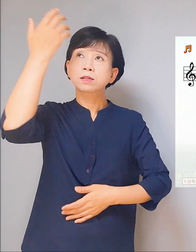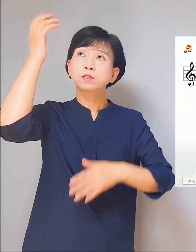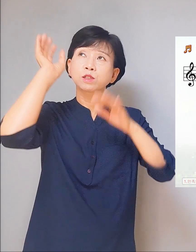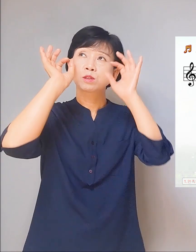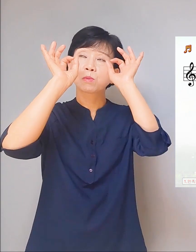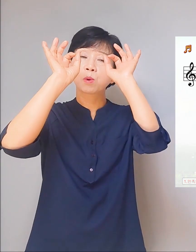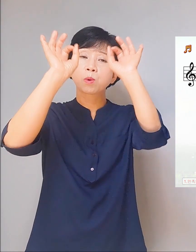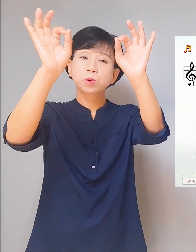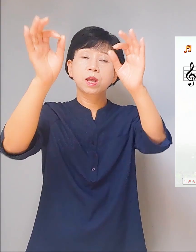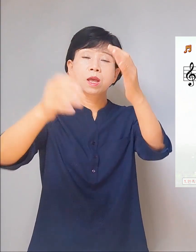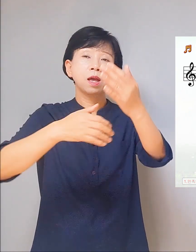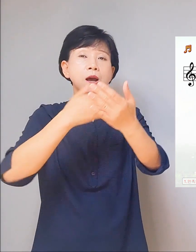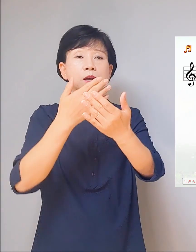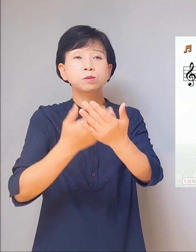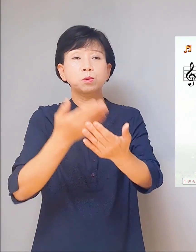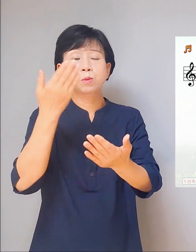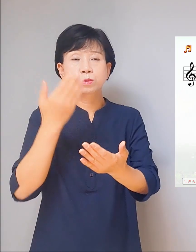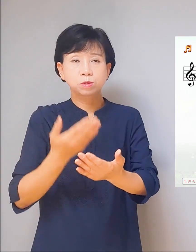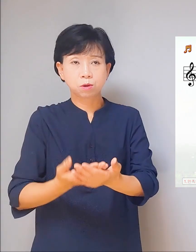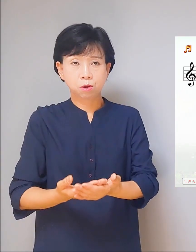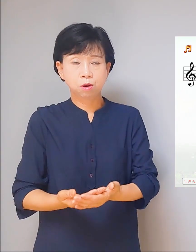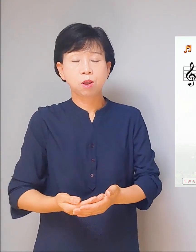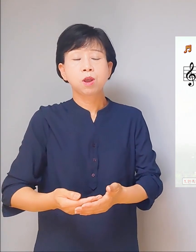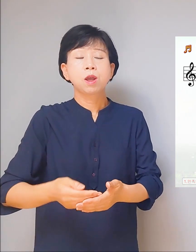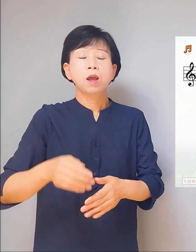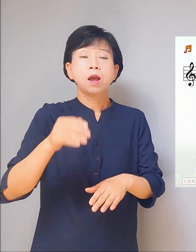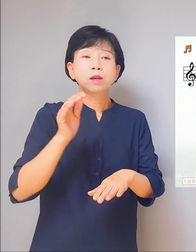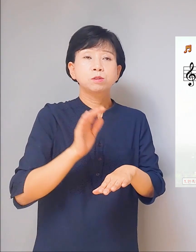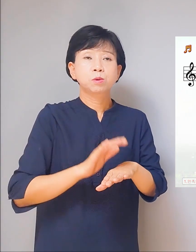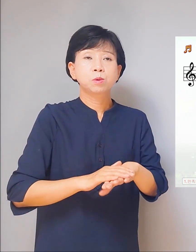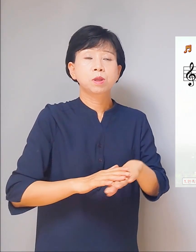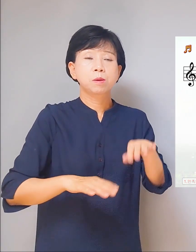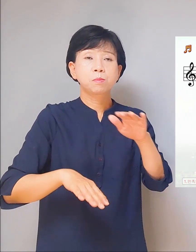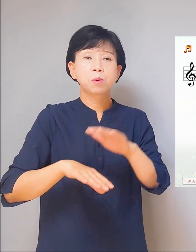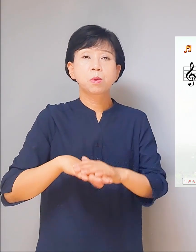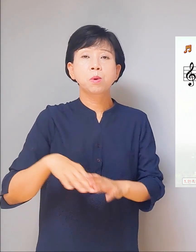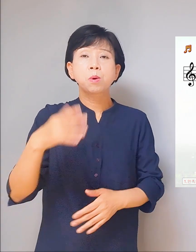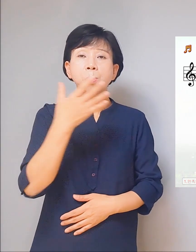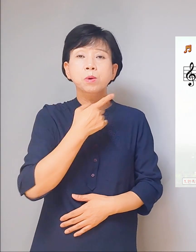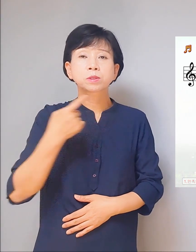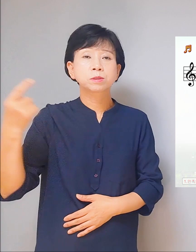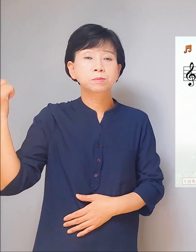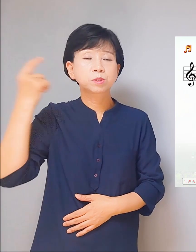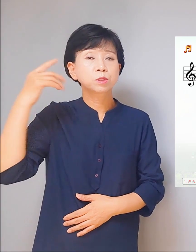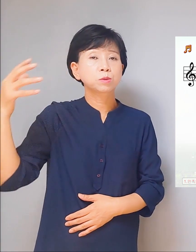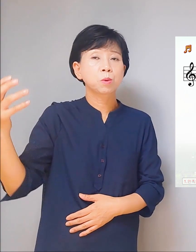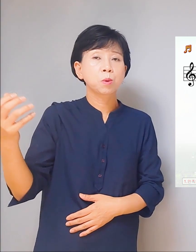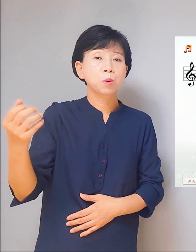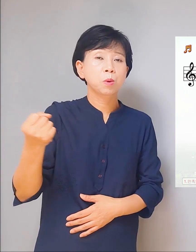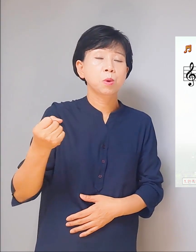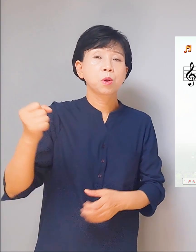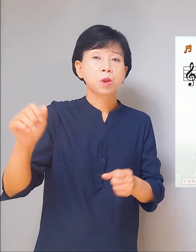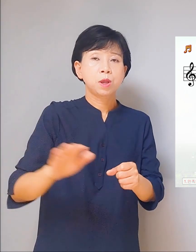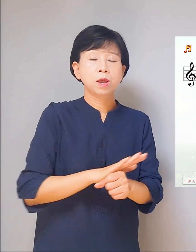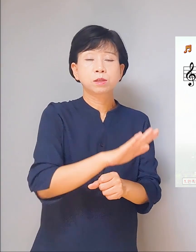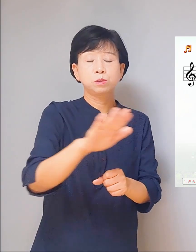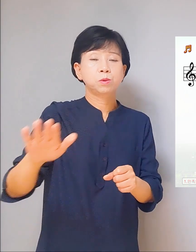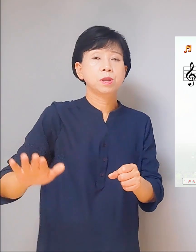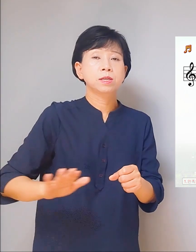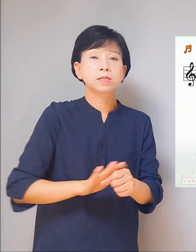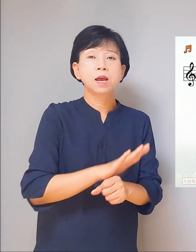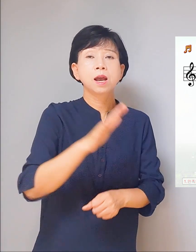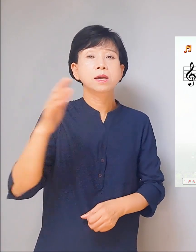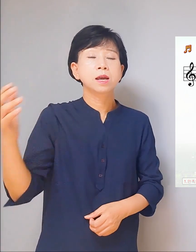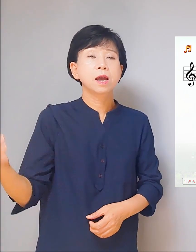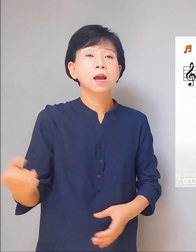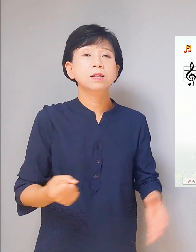환사. 우리 두 손 높이 들고 함께 고백합니다. 한 손에 복음 들고 한